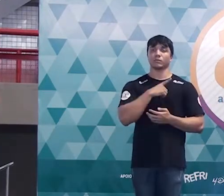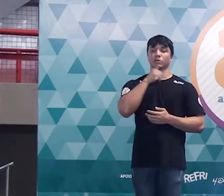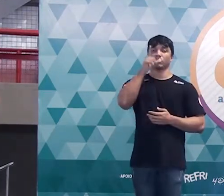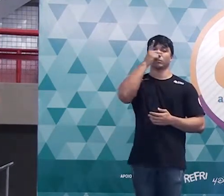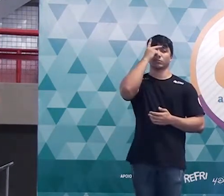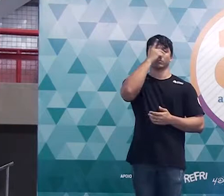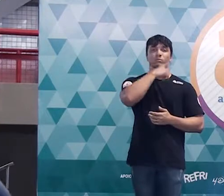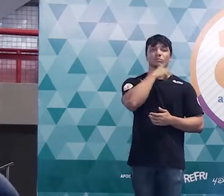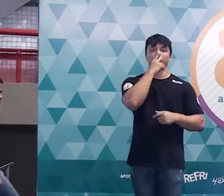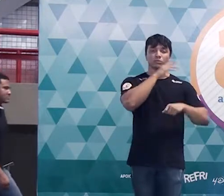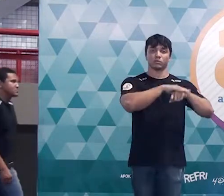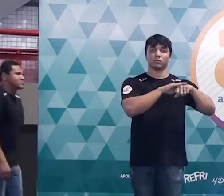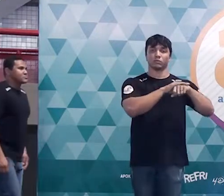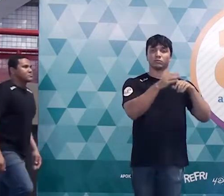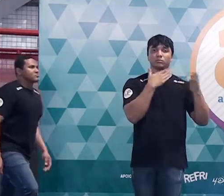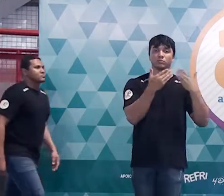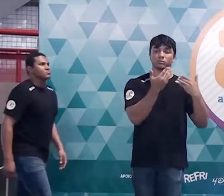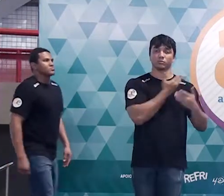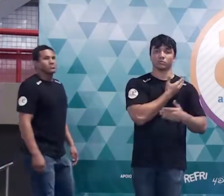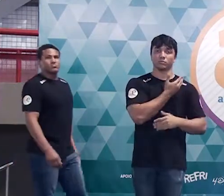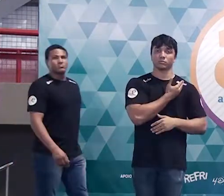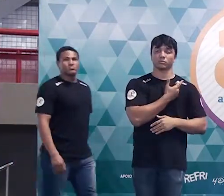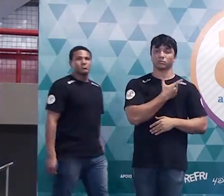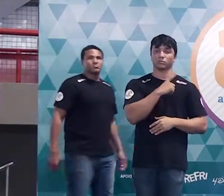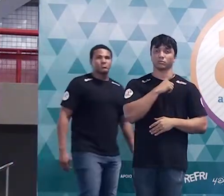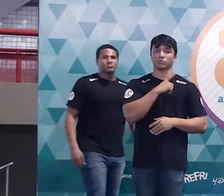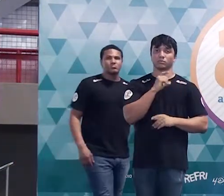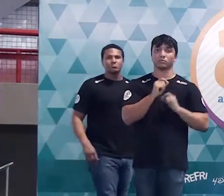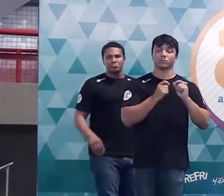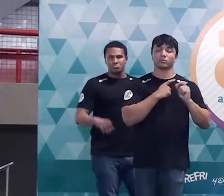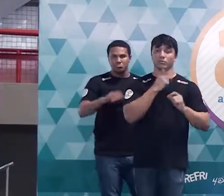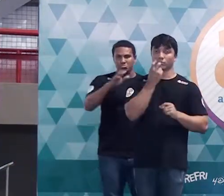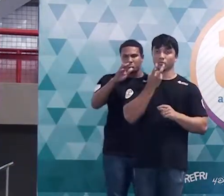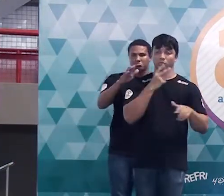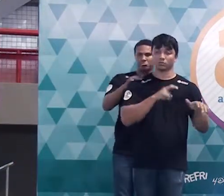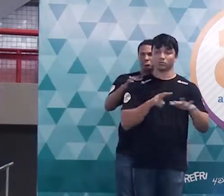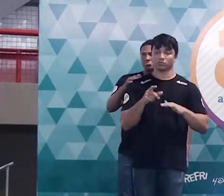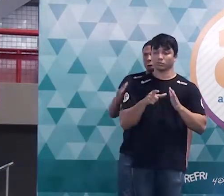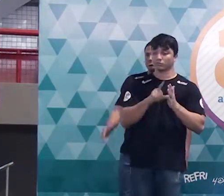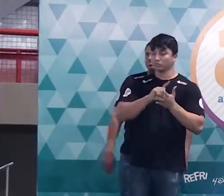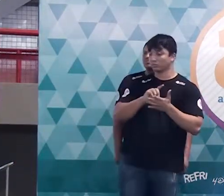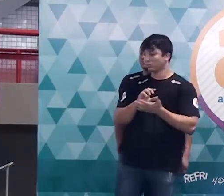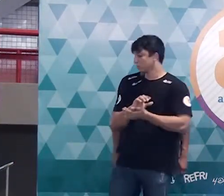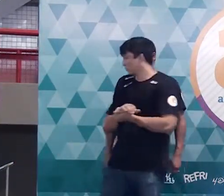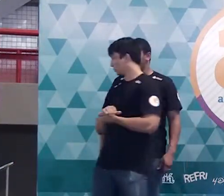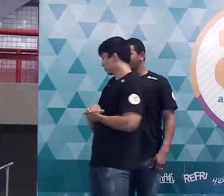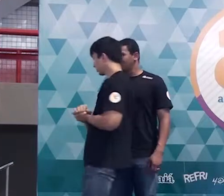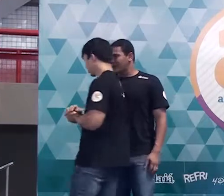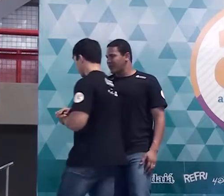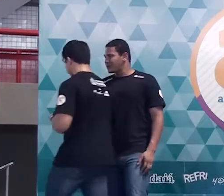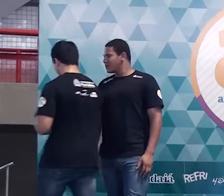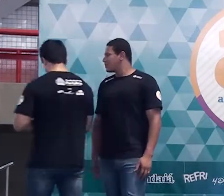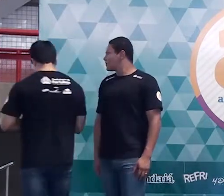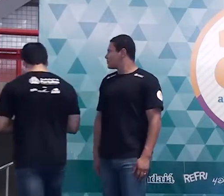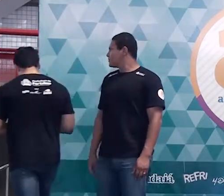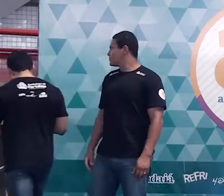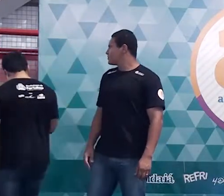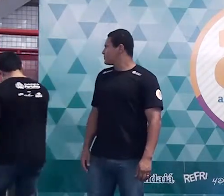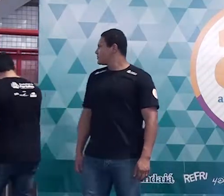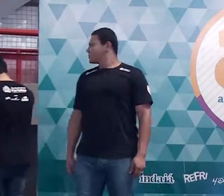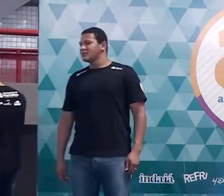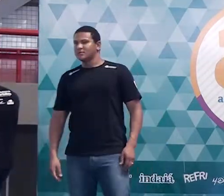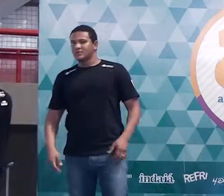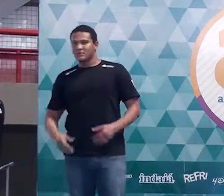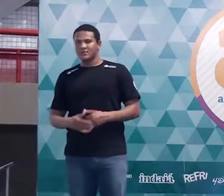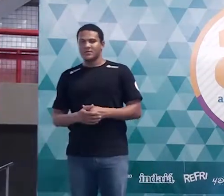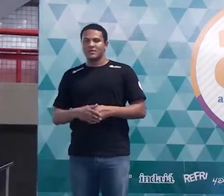pessoa que está conversando com um amigo e diz o seguinte: há 2 semanas atrás, todo mundo fala,